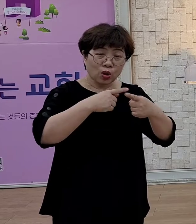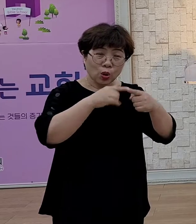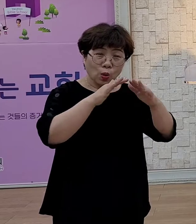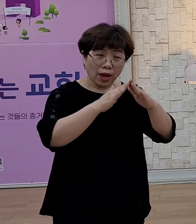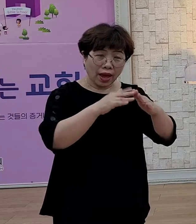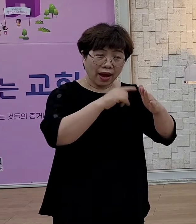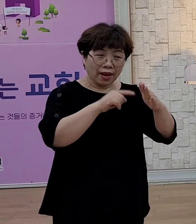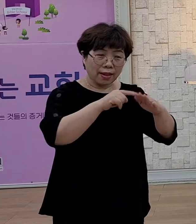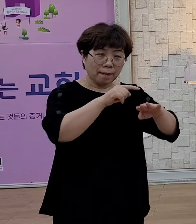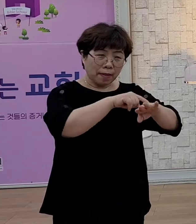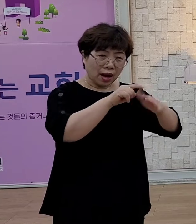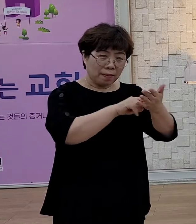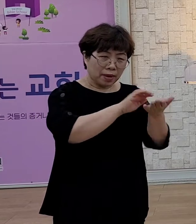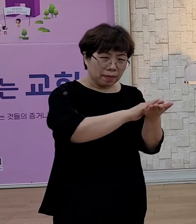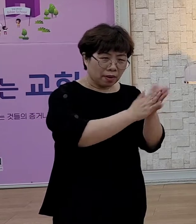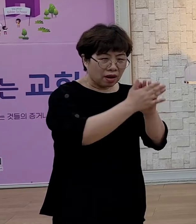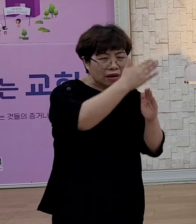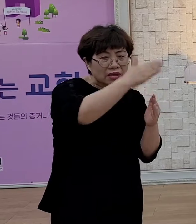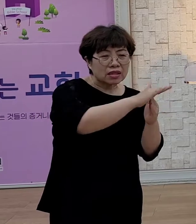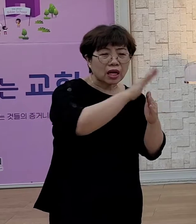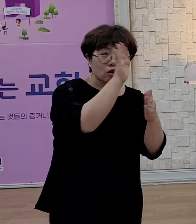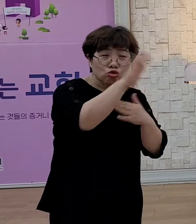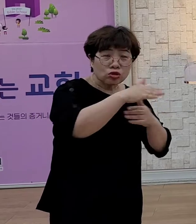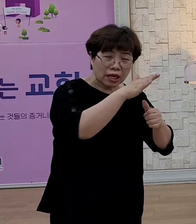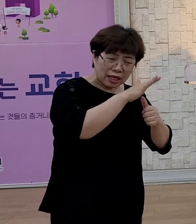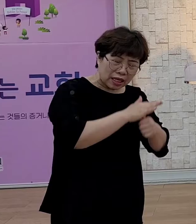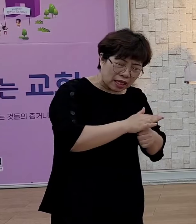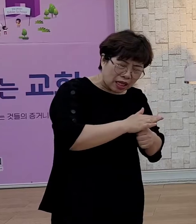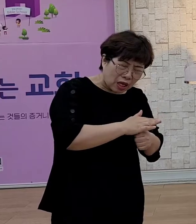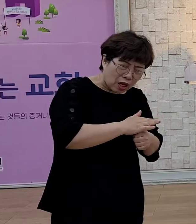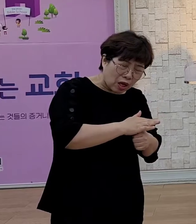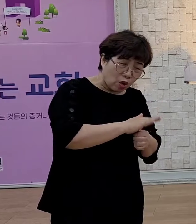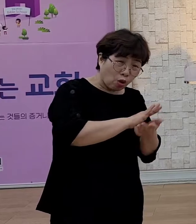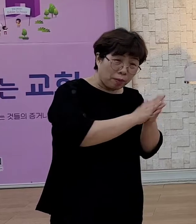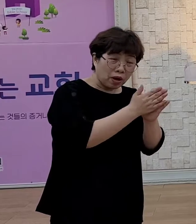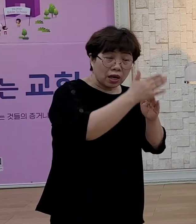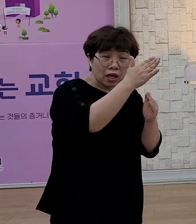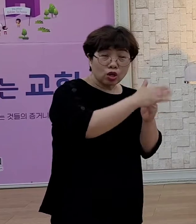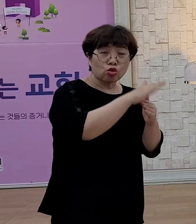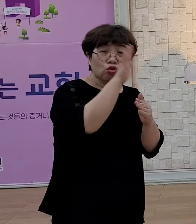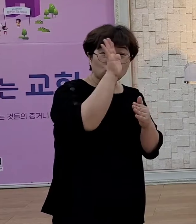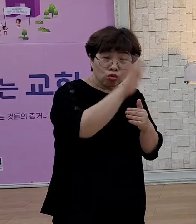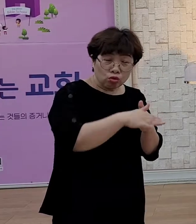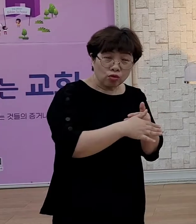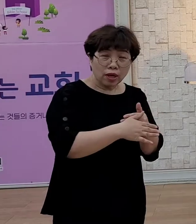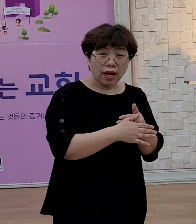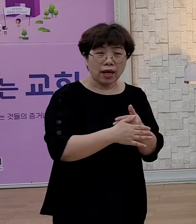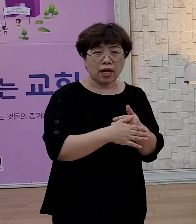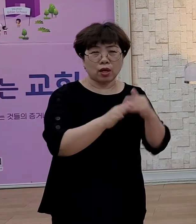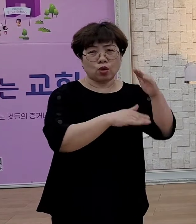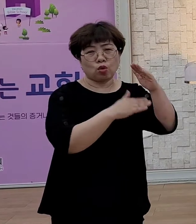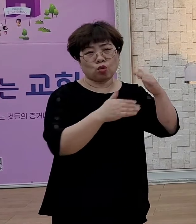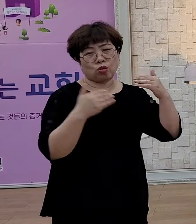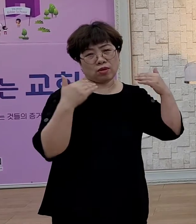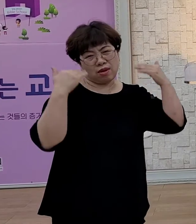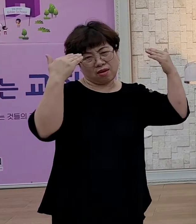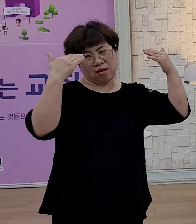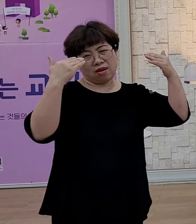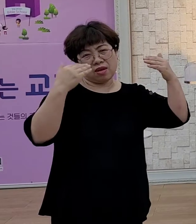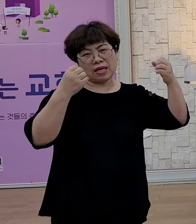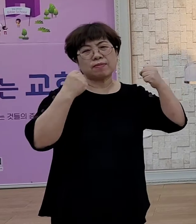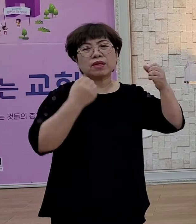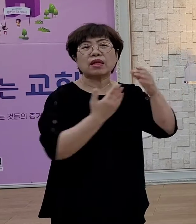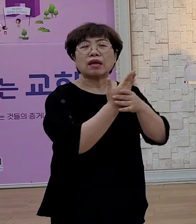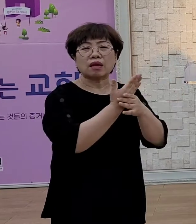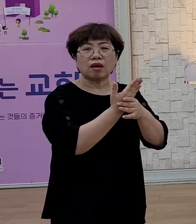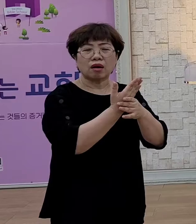변화되어요. 여기서 인내하고 참고 변화되어야만 그분이 더 이상 한 걸음 더 나아갈 수 있는 힘이 생기는 것이지.